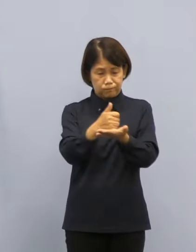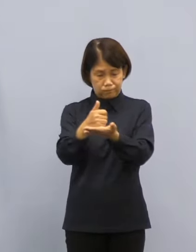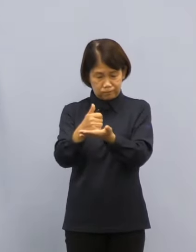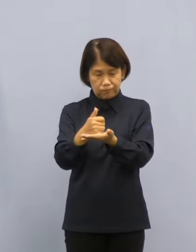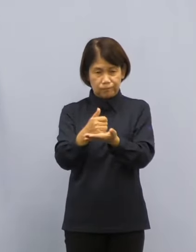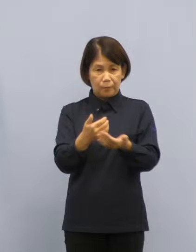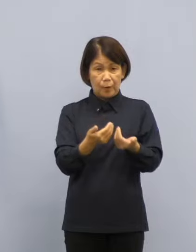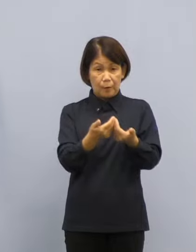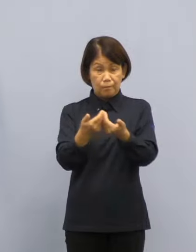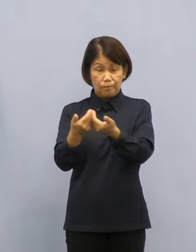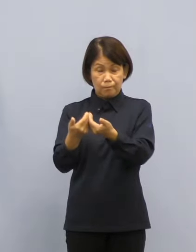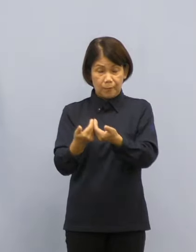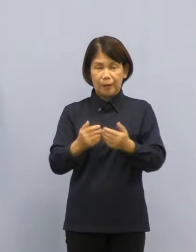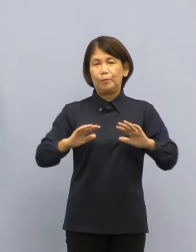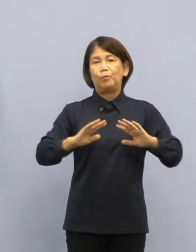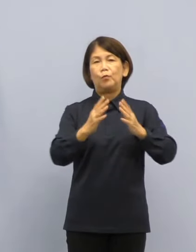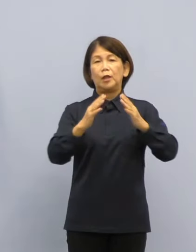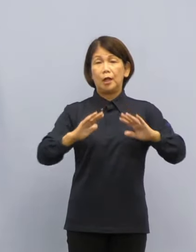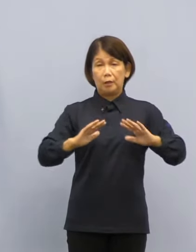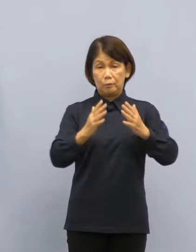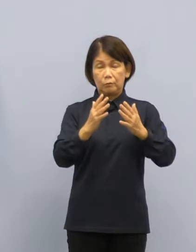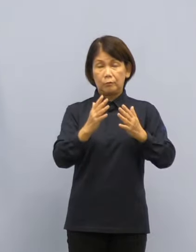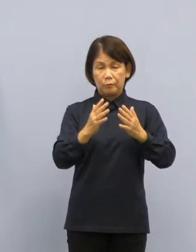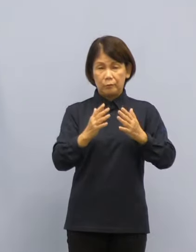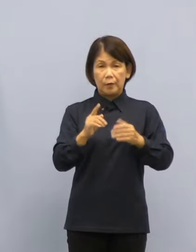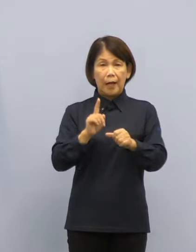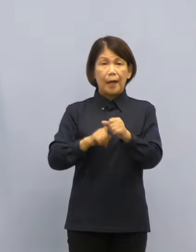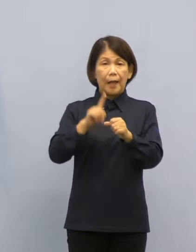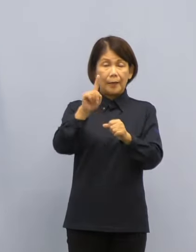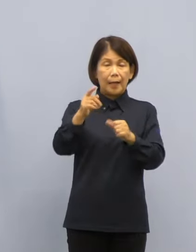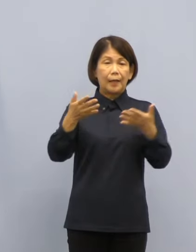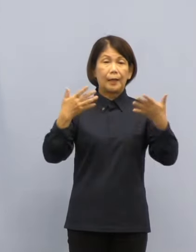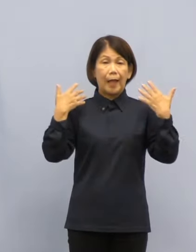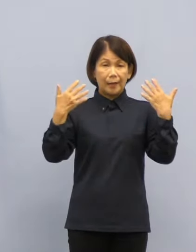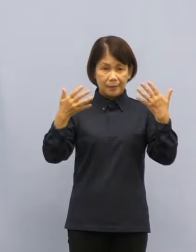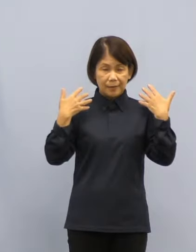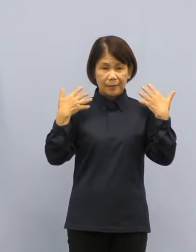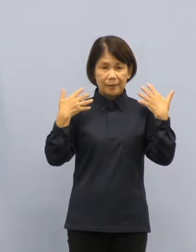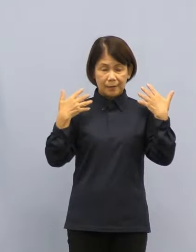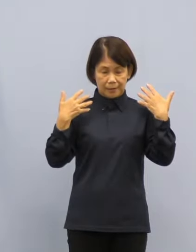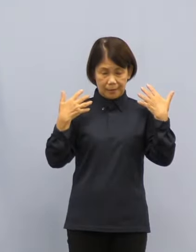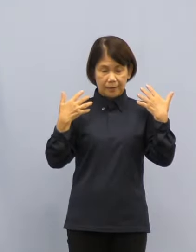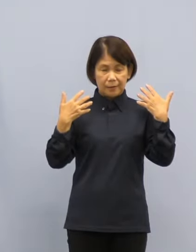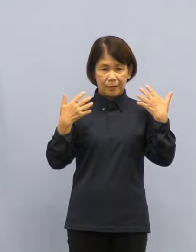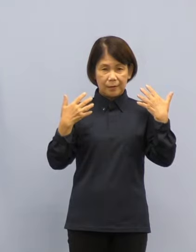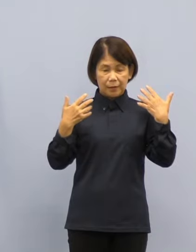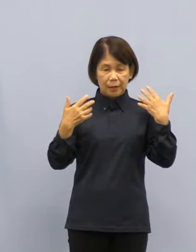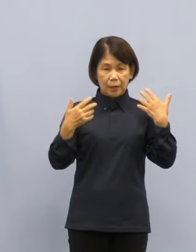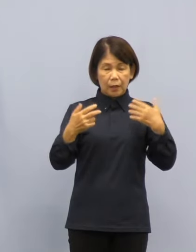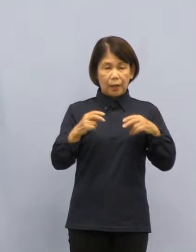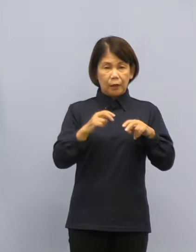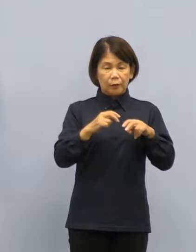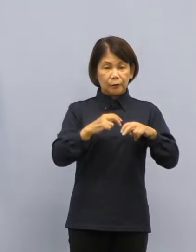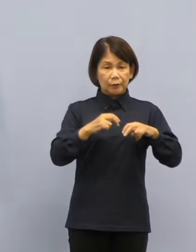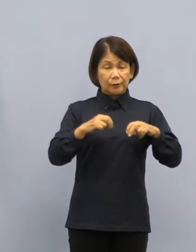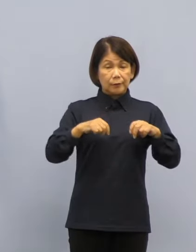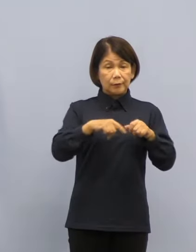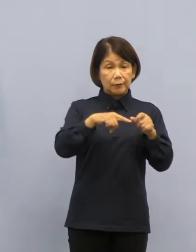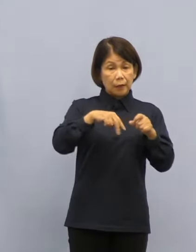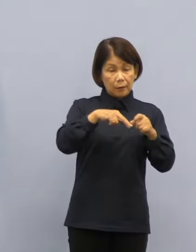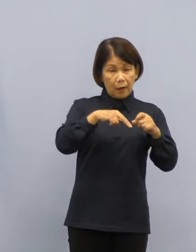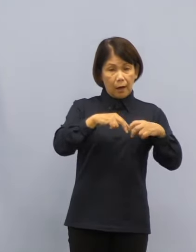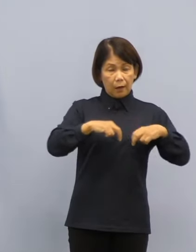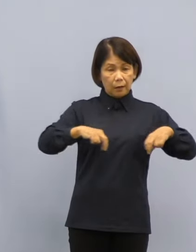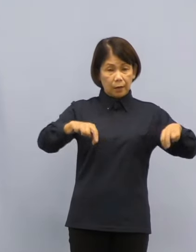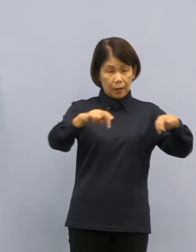で、来年秋には、スタジアムシティもできてですねビファーレンとともに長崎